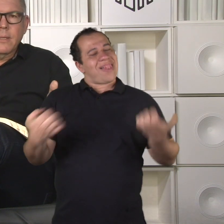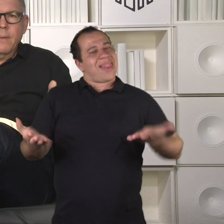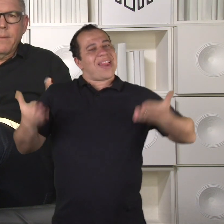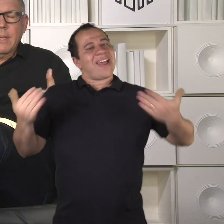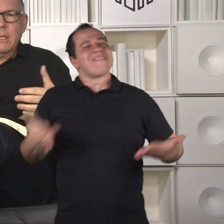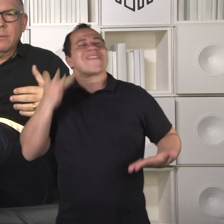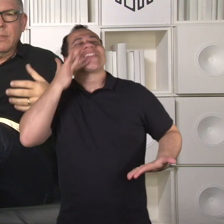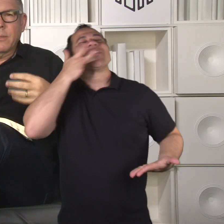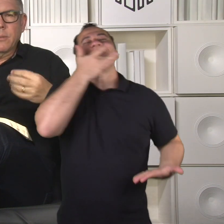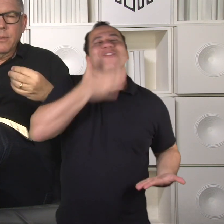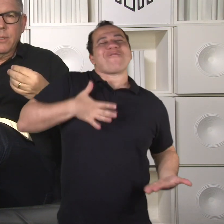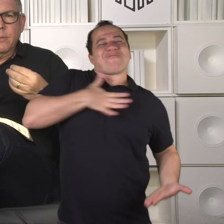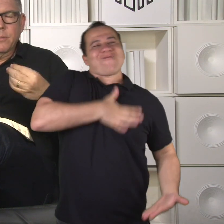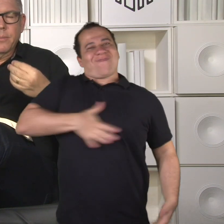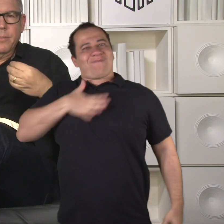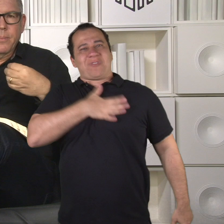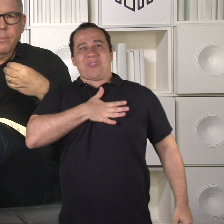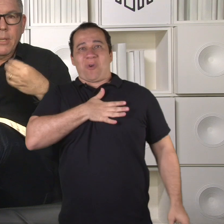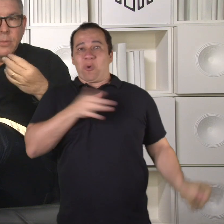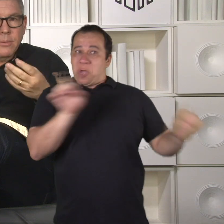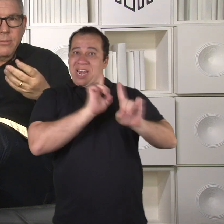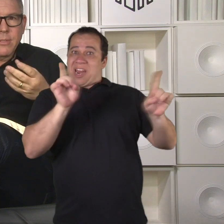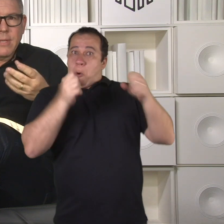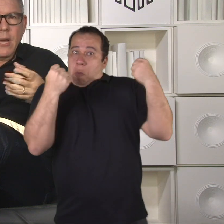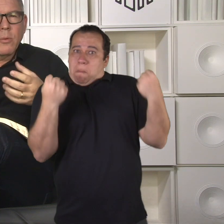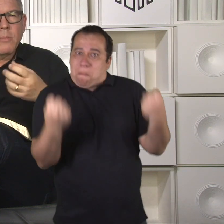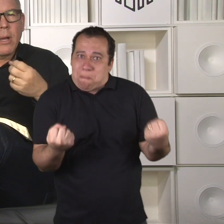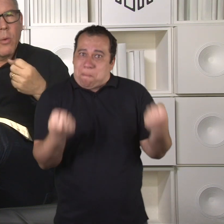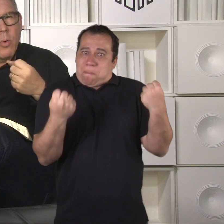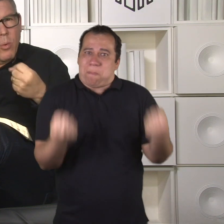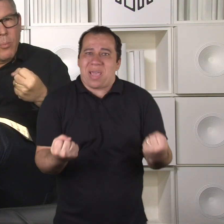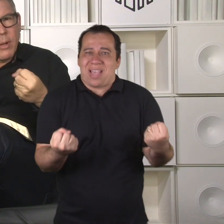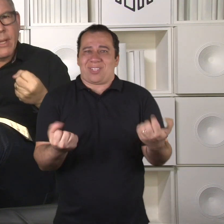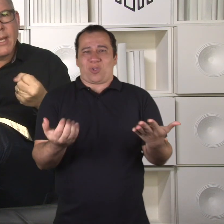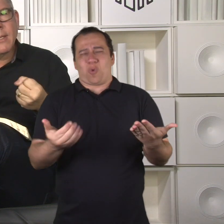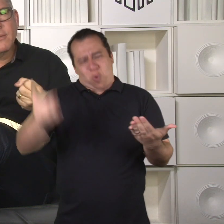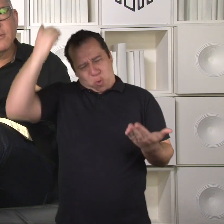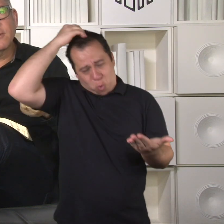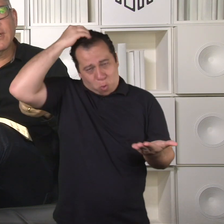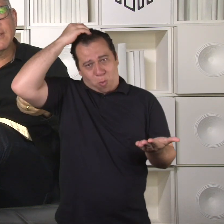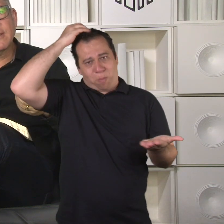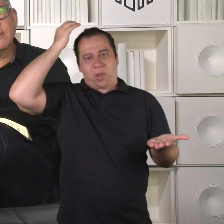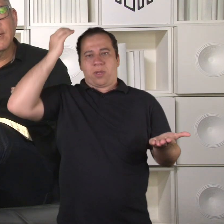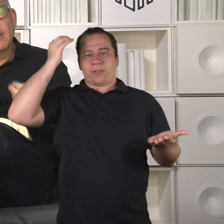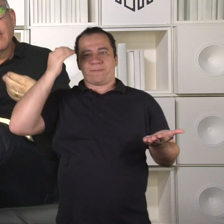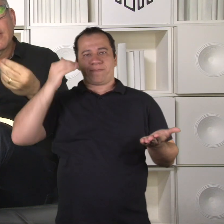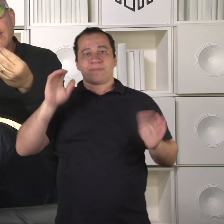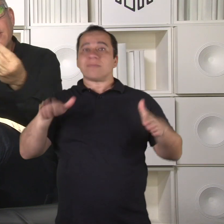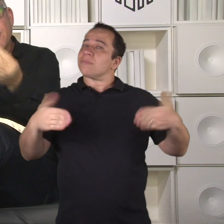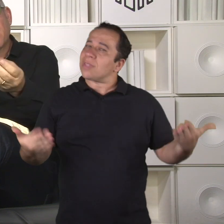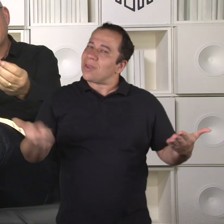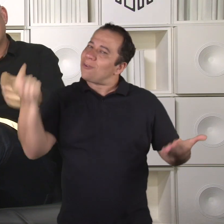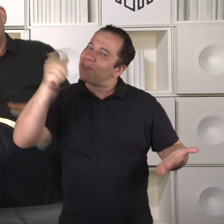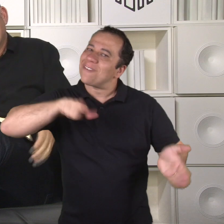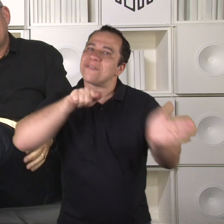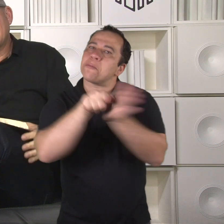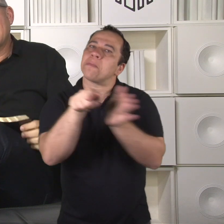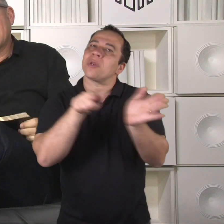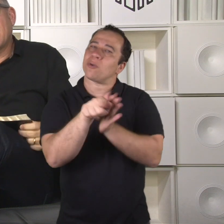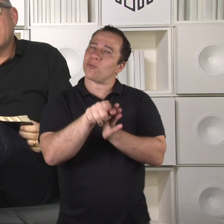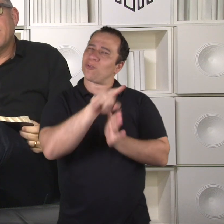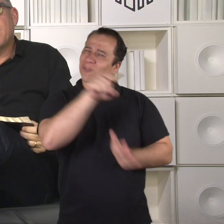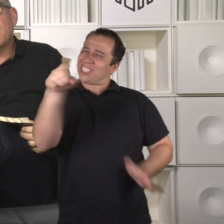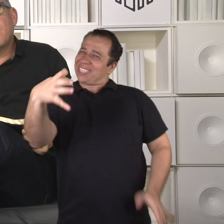moralista. Então eu pergunto a você, há alguma culpa guardada no seu coração? E Jesus hoje está